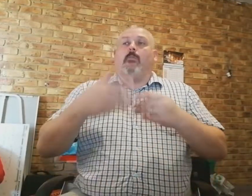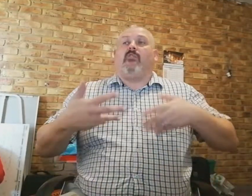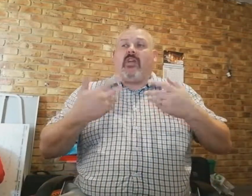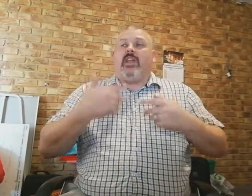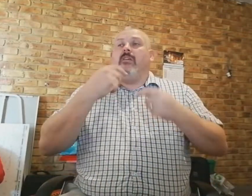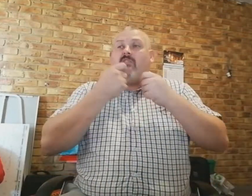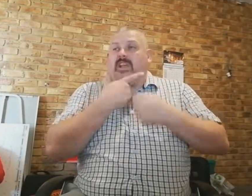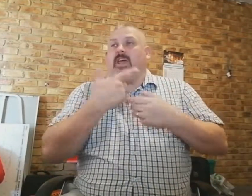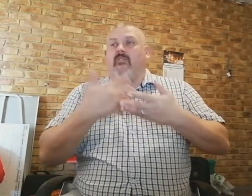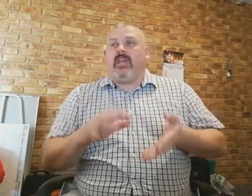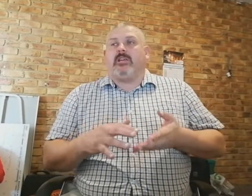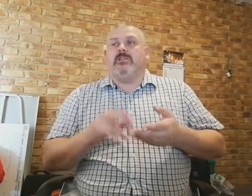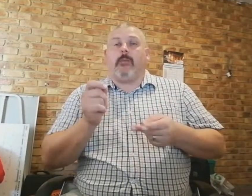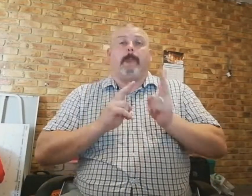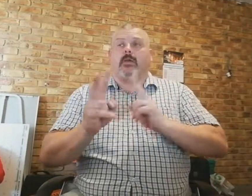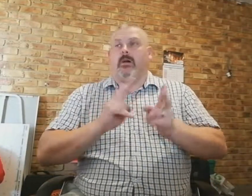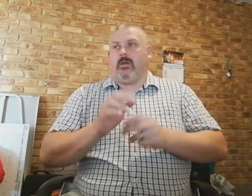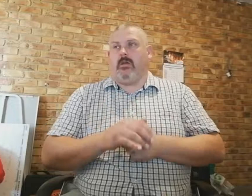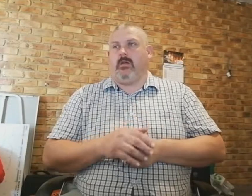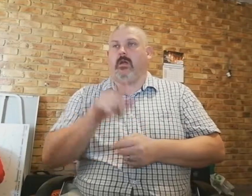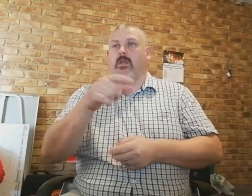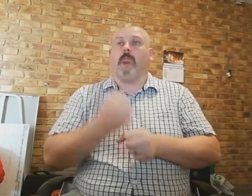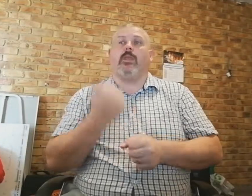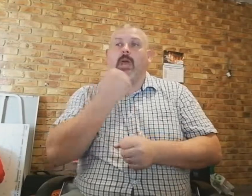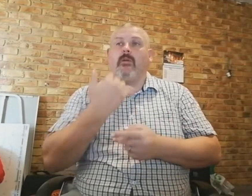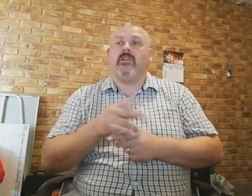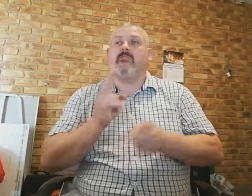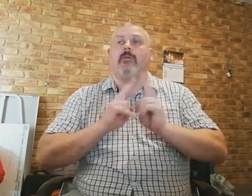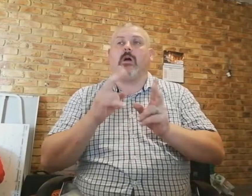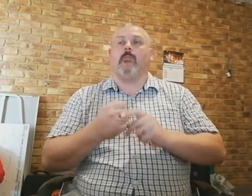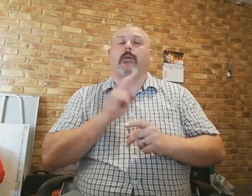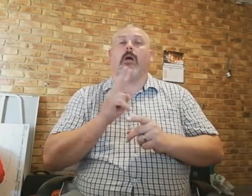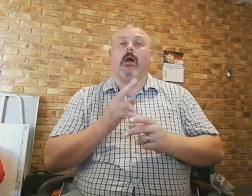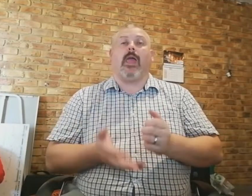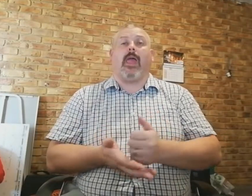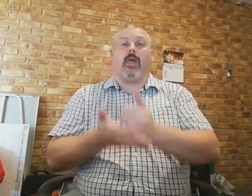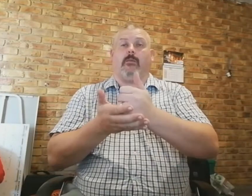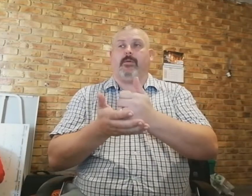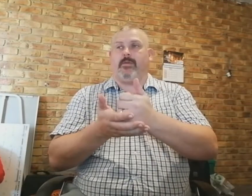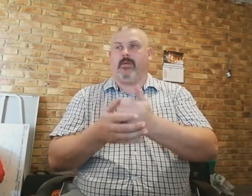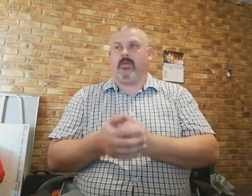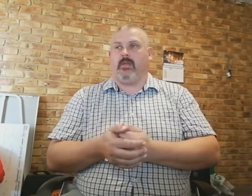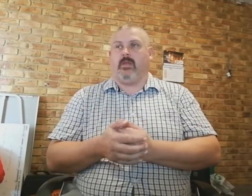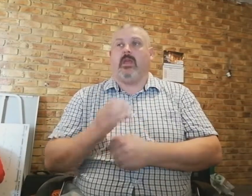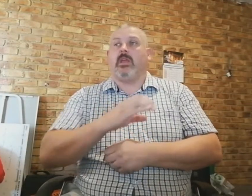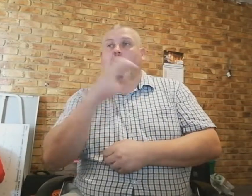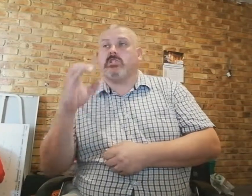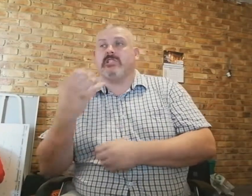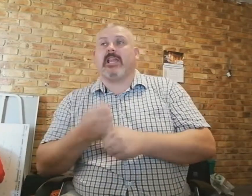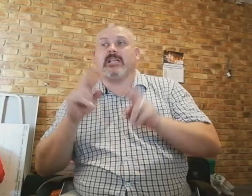Moet feindelig wees met mykaar. Julle moet jammer wees met mykaar, en mykaar help. Christus het